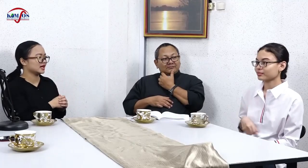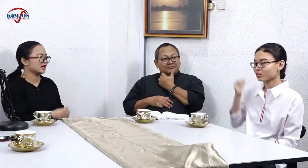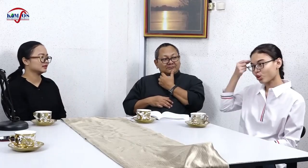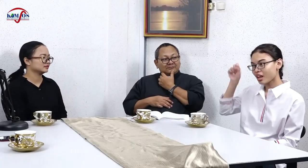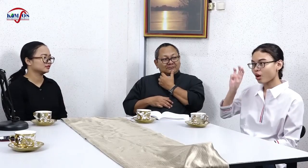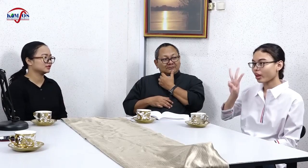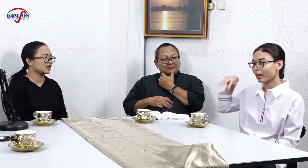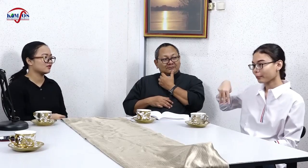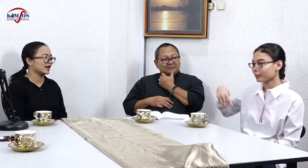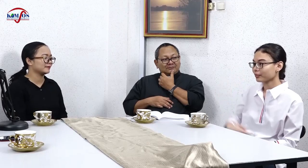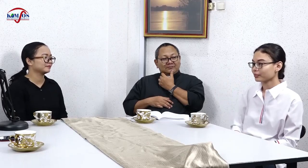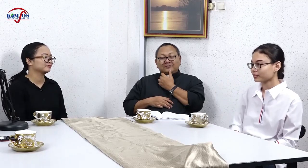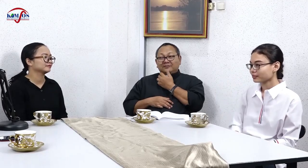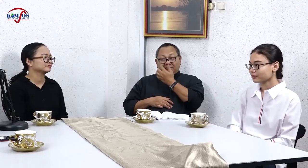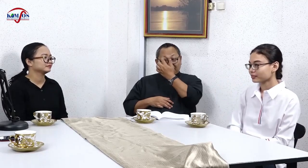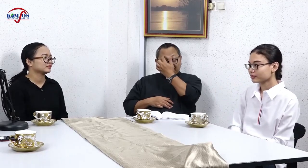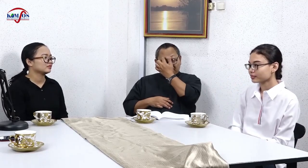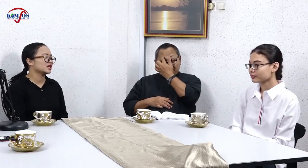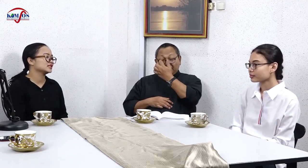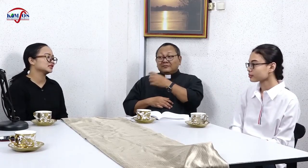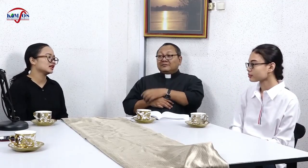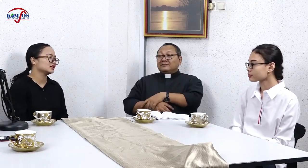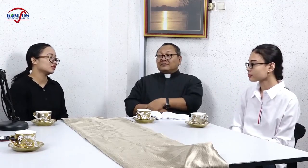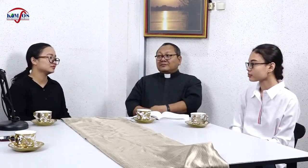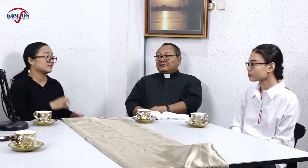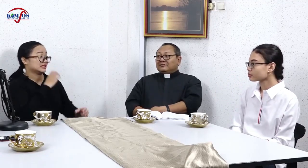Iya kuliah WM pengalamannya